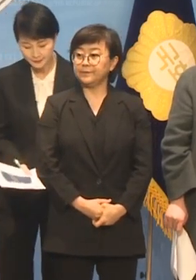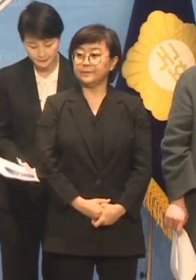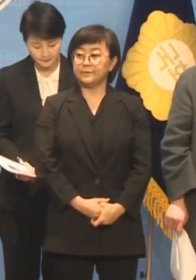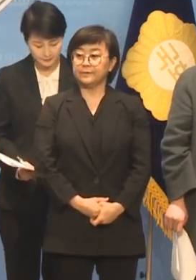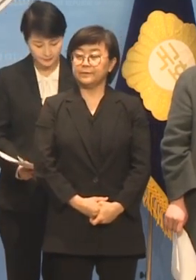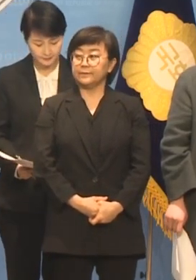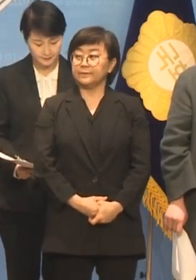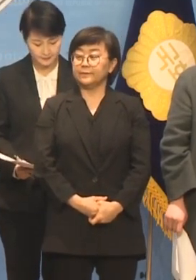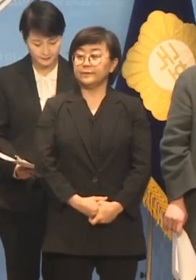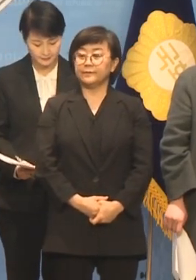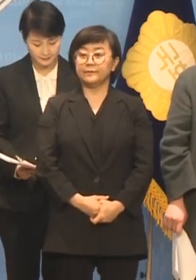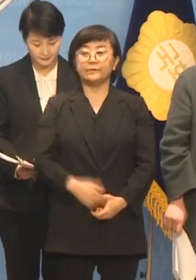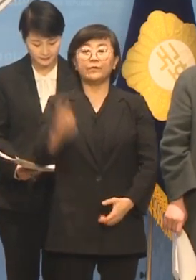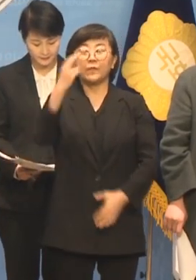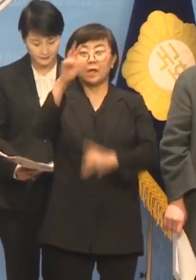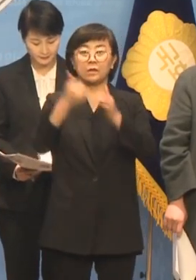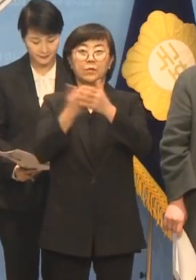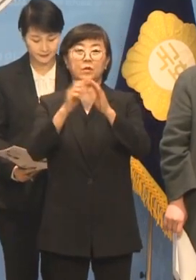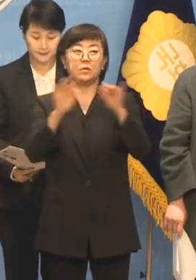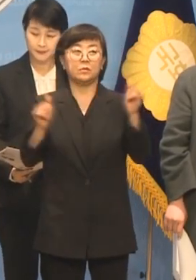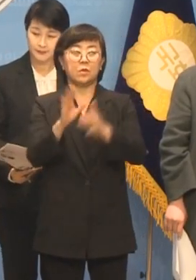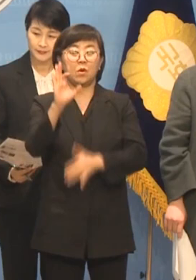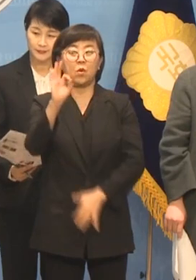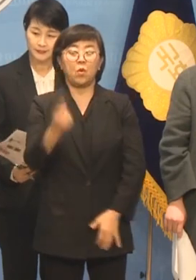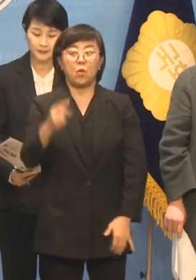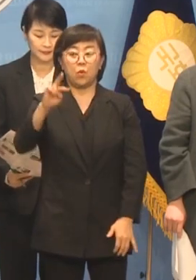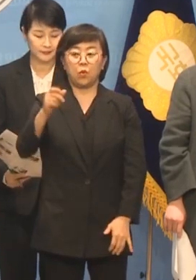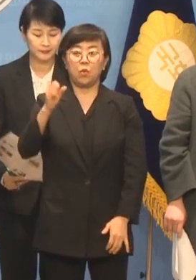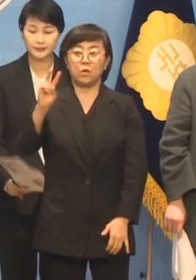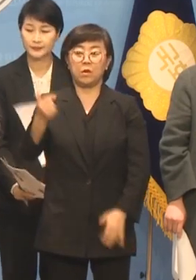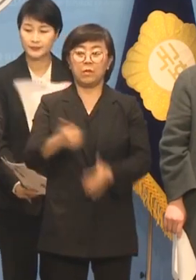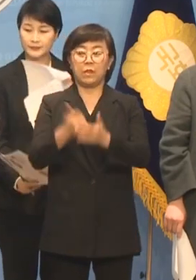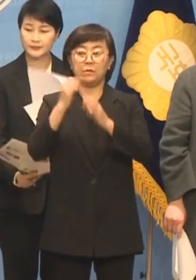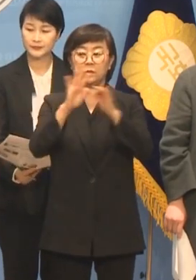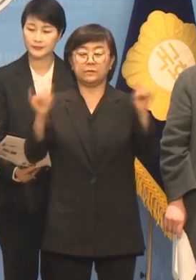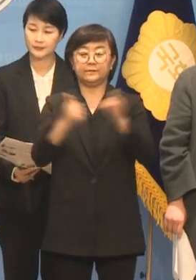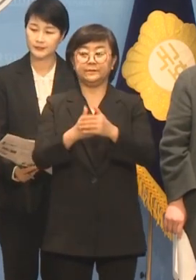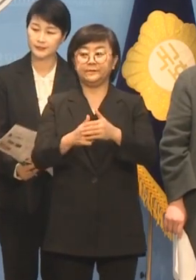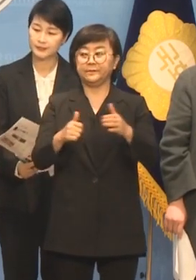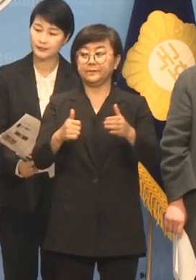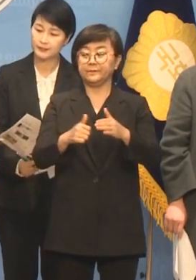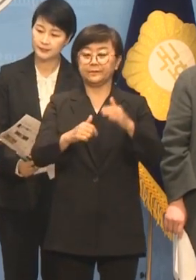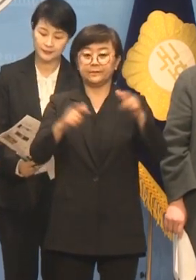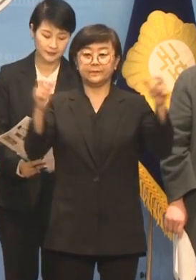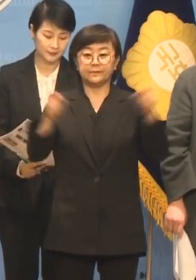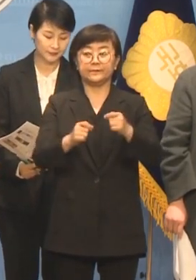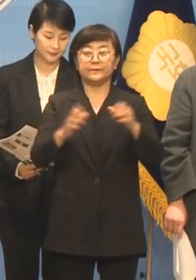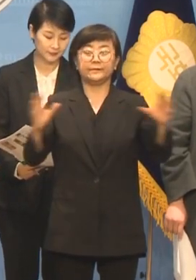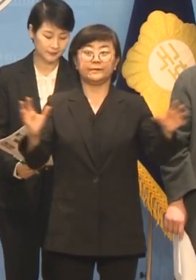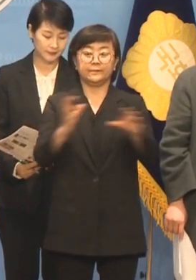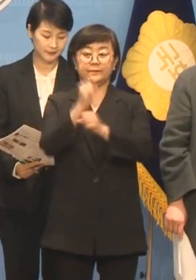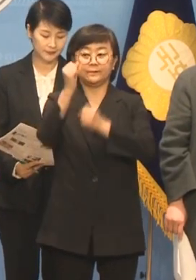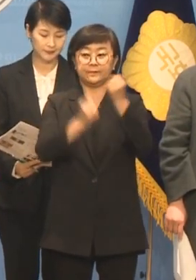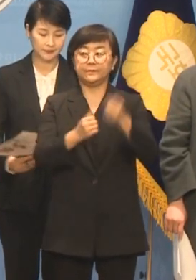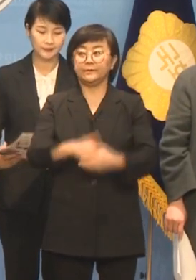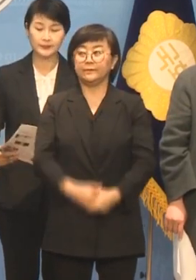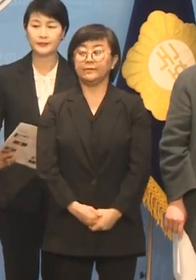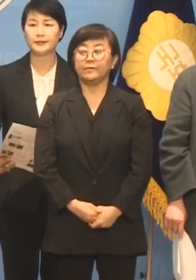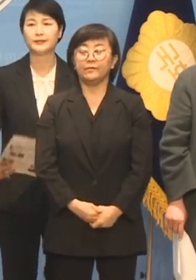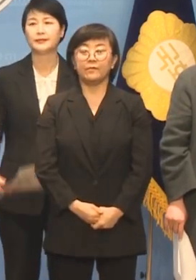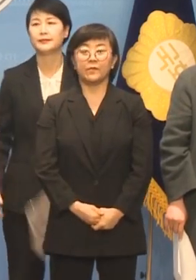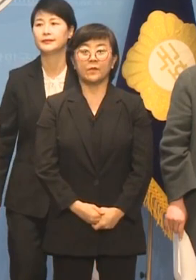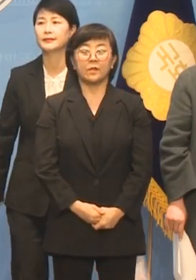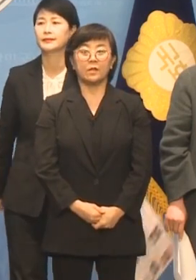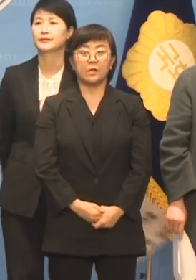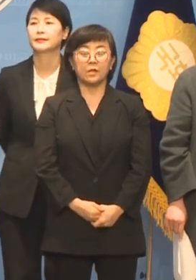네, 검사를 검사하는 변호사 모임 대표 오동현 변호사입니다. 기자회견문은 짧게 요약해서 낭독하겠습니다.